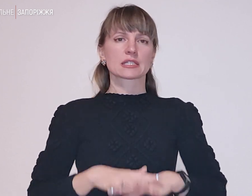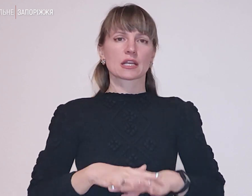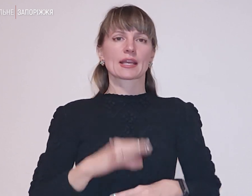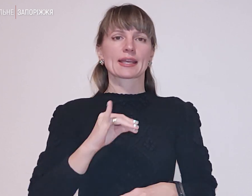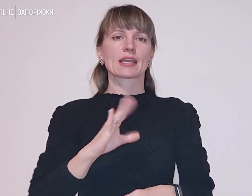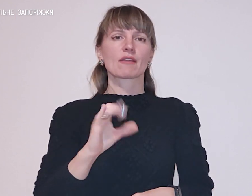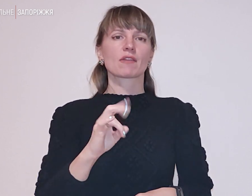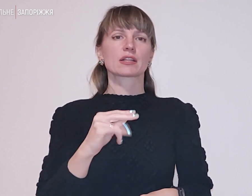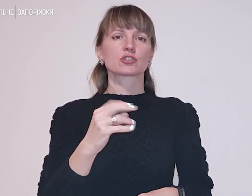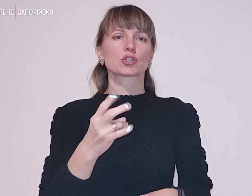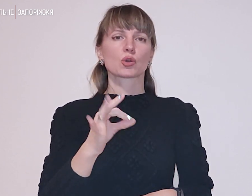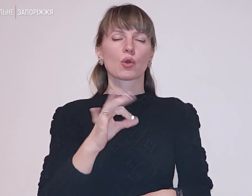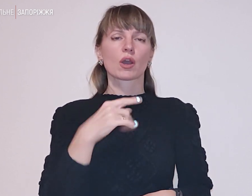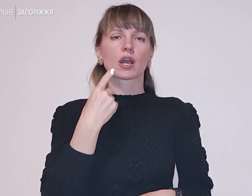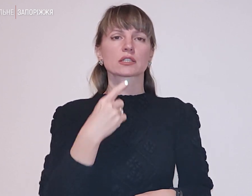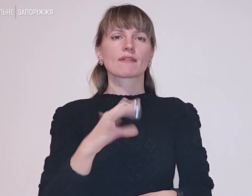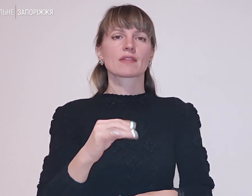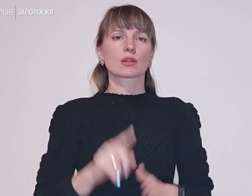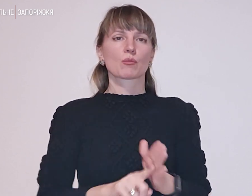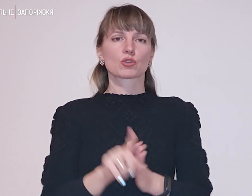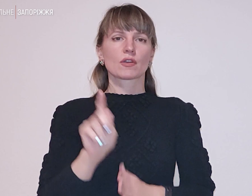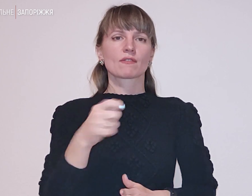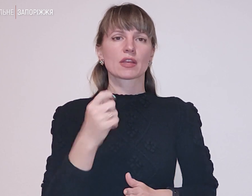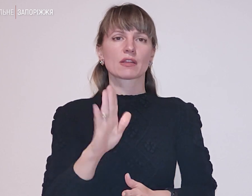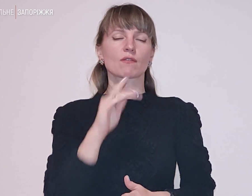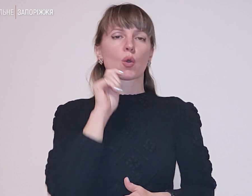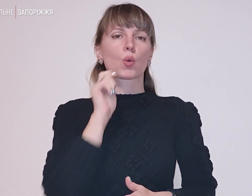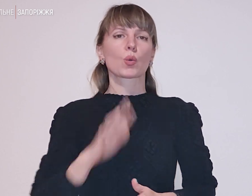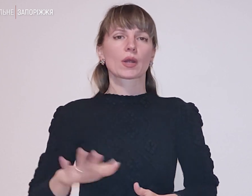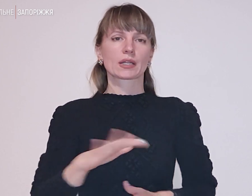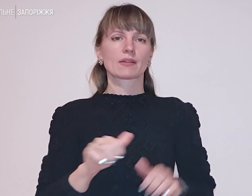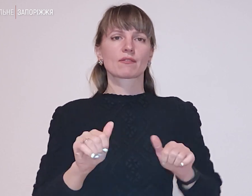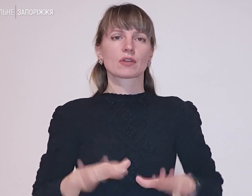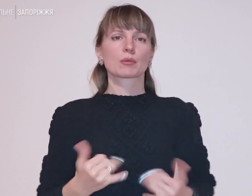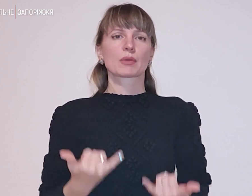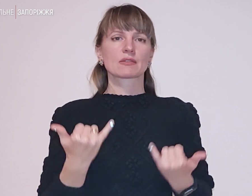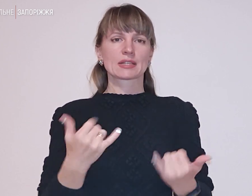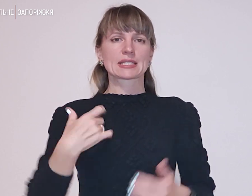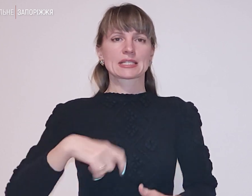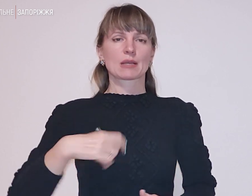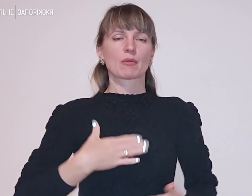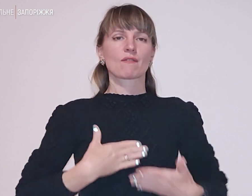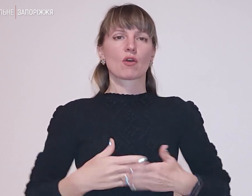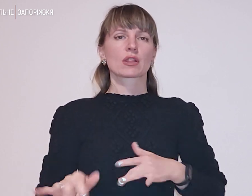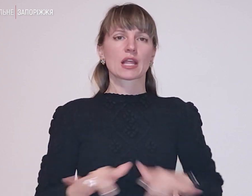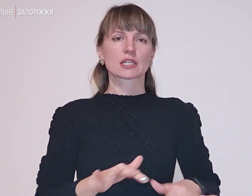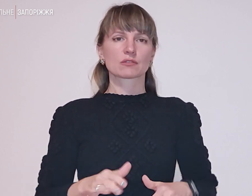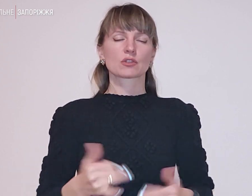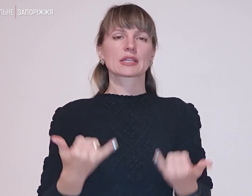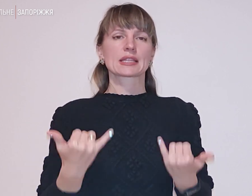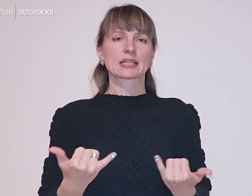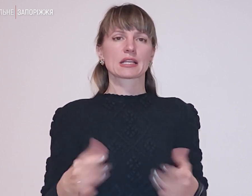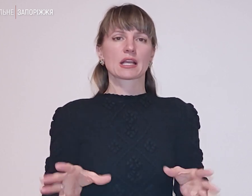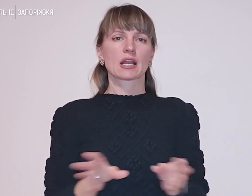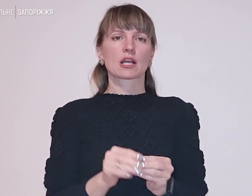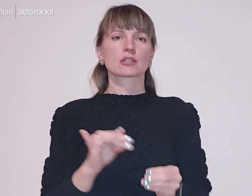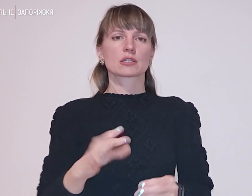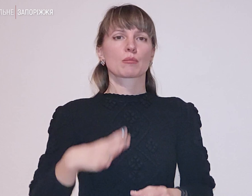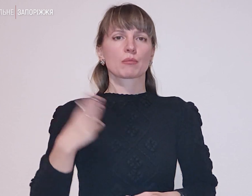Іваченко каже, від початку війни в Україні вирішив присвятити себе волонтерству. Нині разом із колишньою